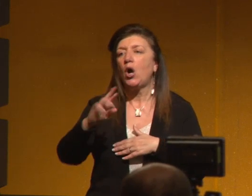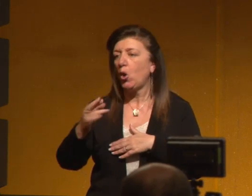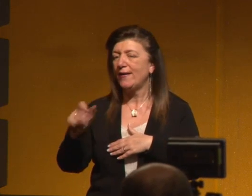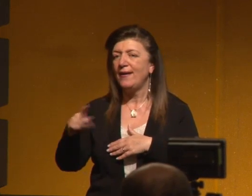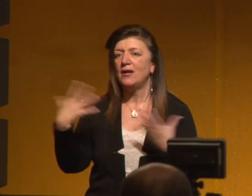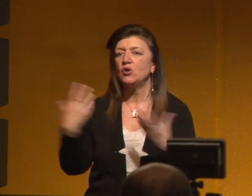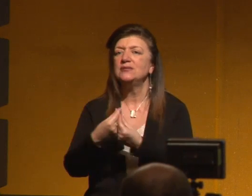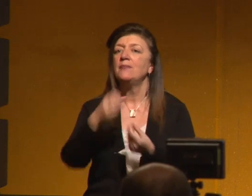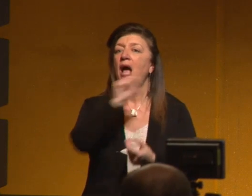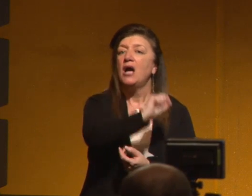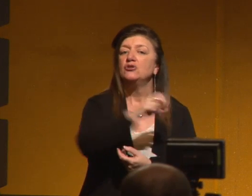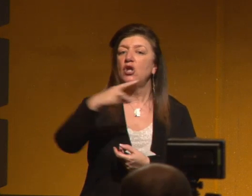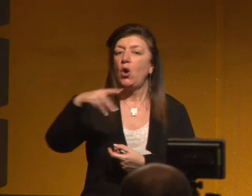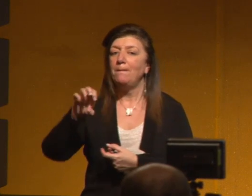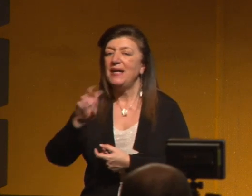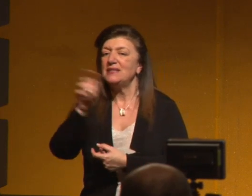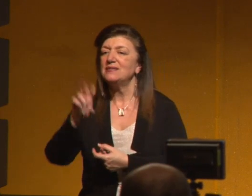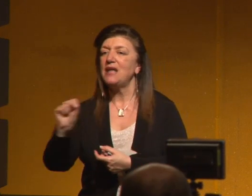pezzana